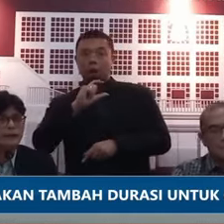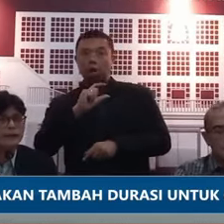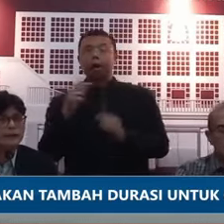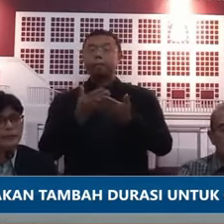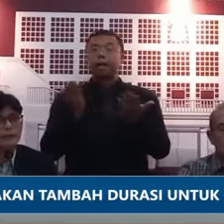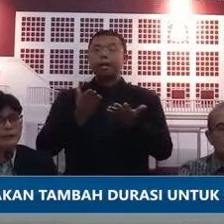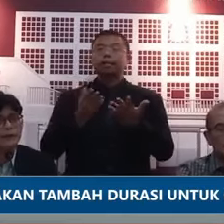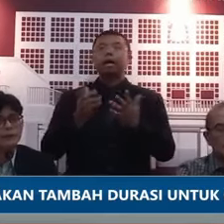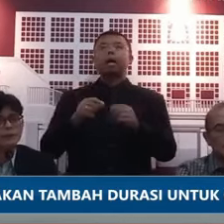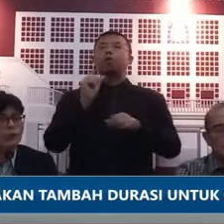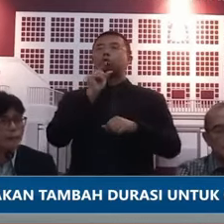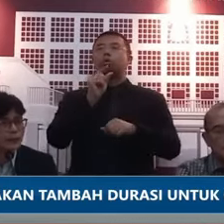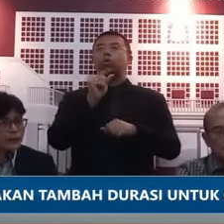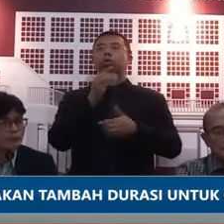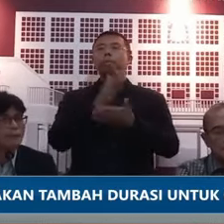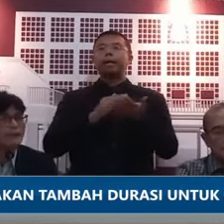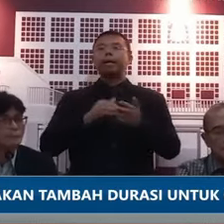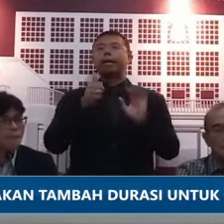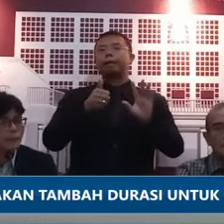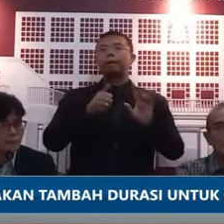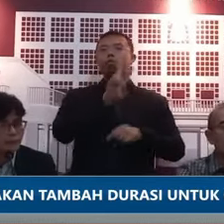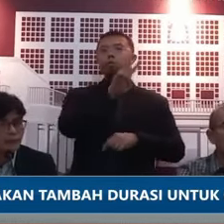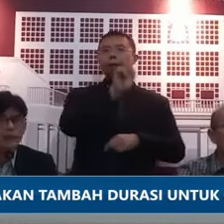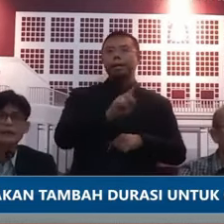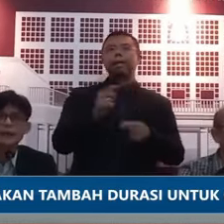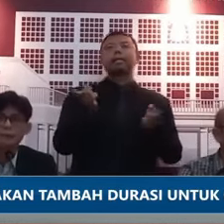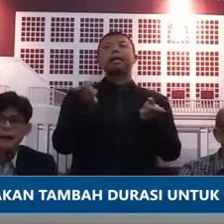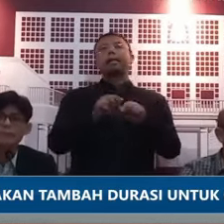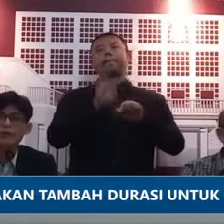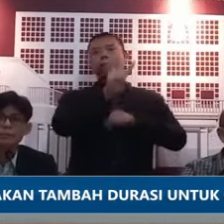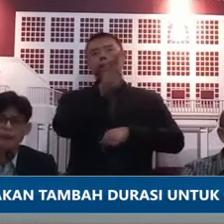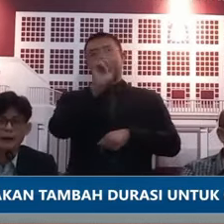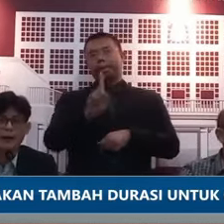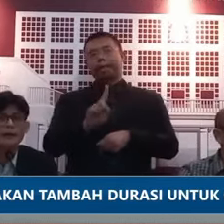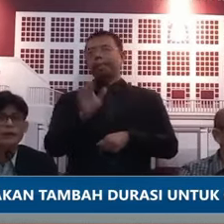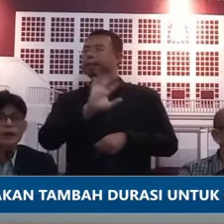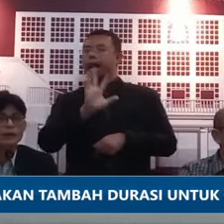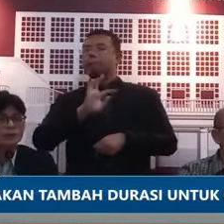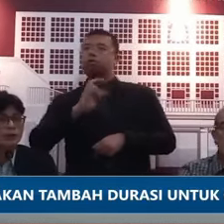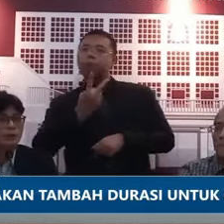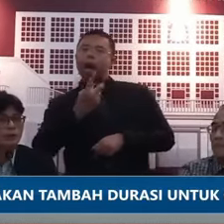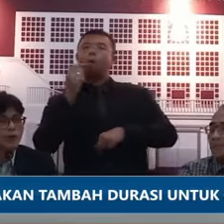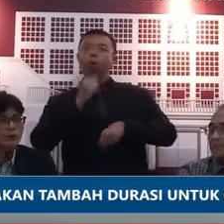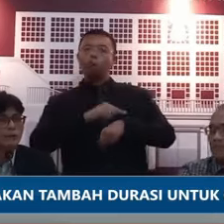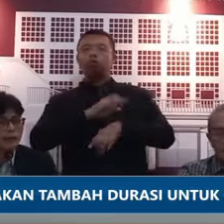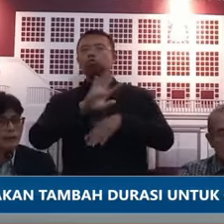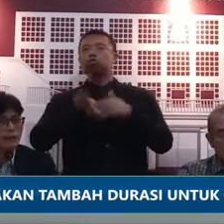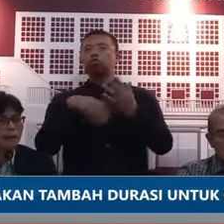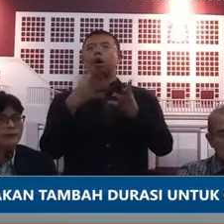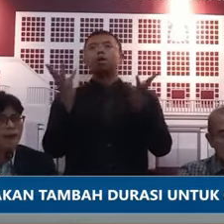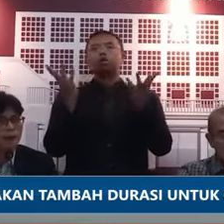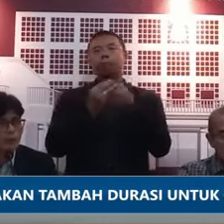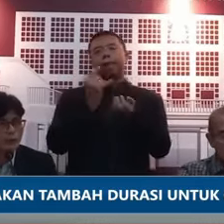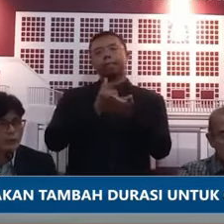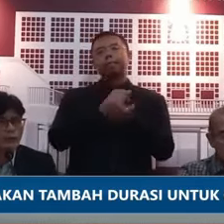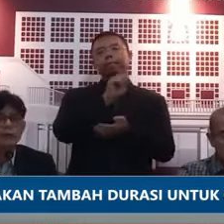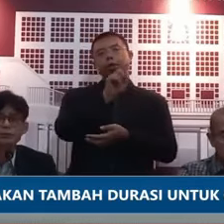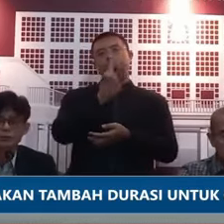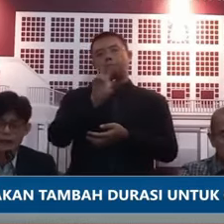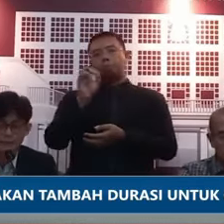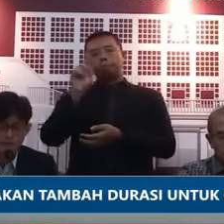tinggi. Berdasarkan data KPU RI, tayangan debat telah menjangkau 394 juta penonton atau rata-rata ada lebih dari